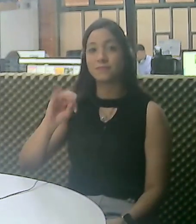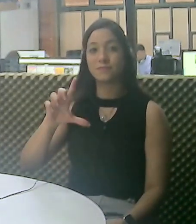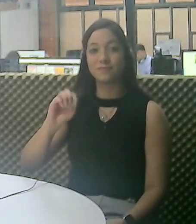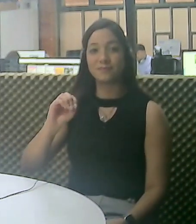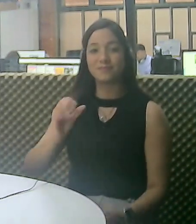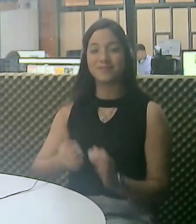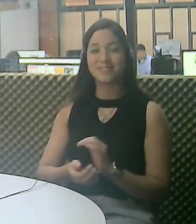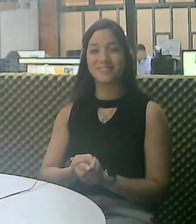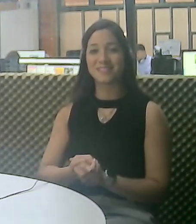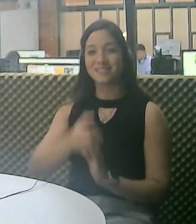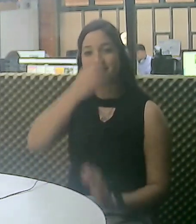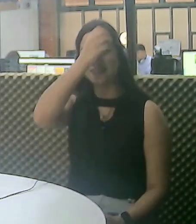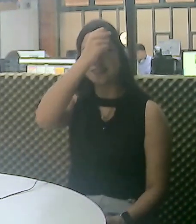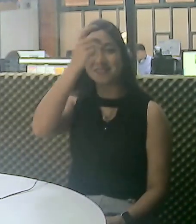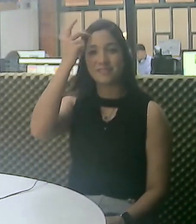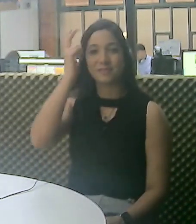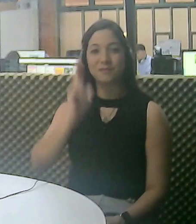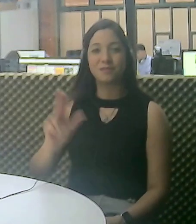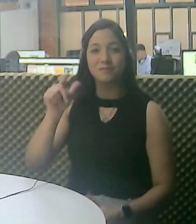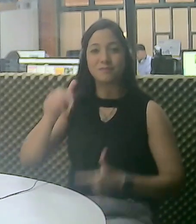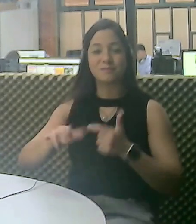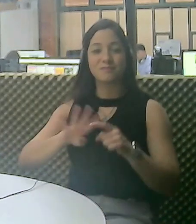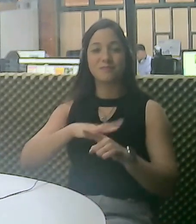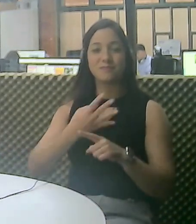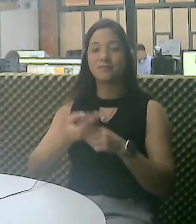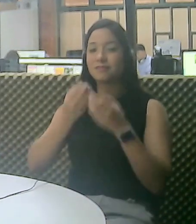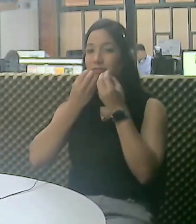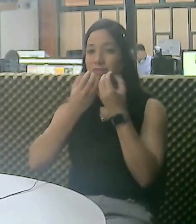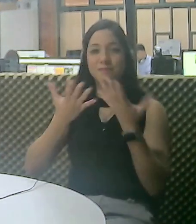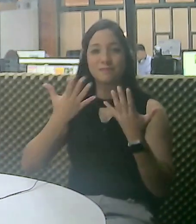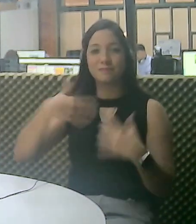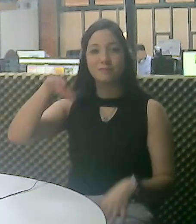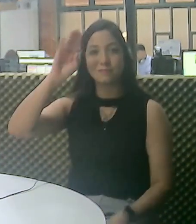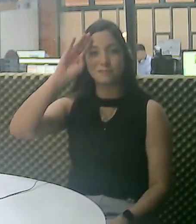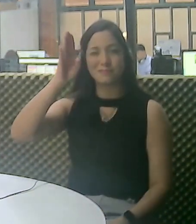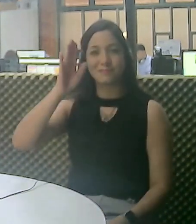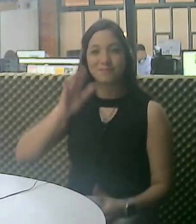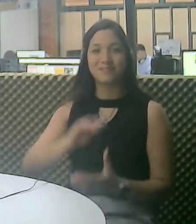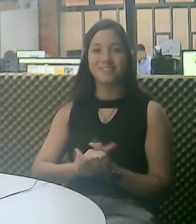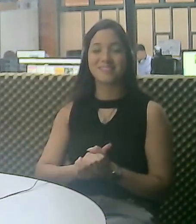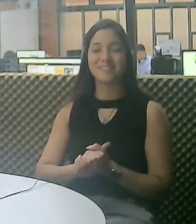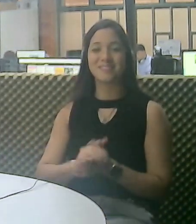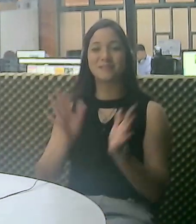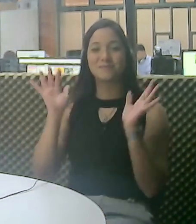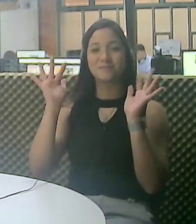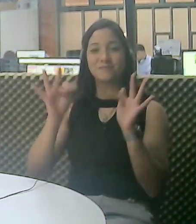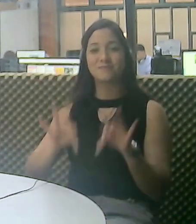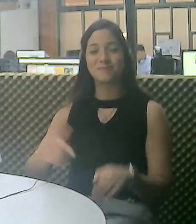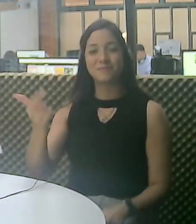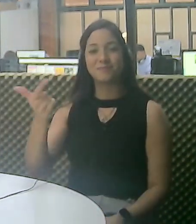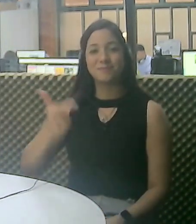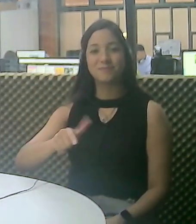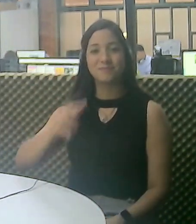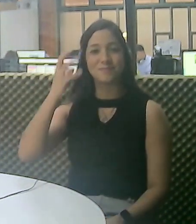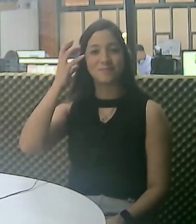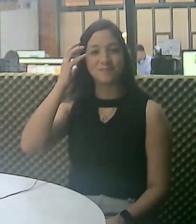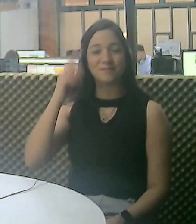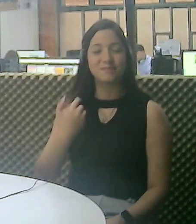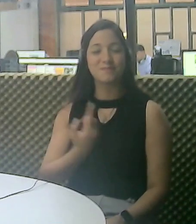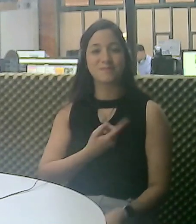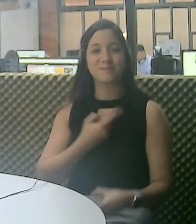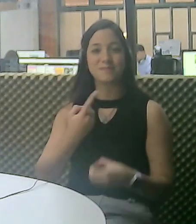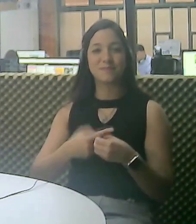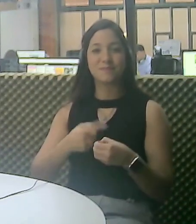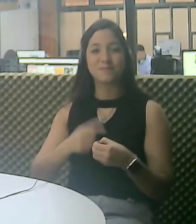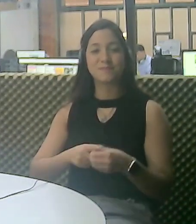Marco Túlio de Castro Kalimann. Prefeitura de Uberlândia. Fazer mais, fazer bem. Fica por aqui mais uma edição do